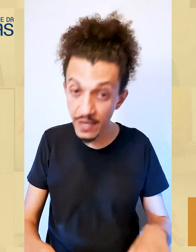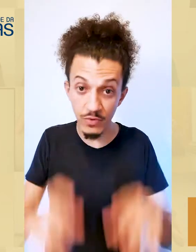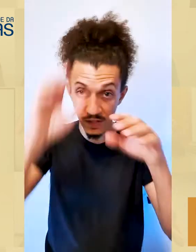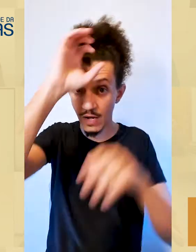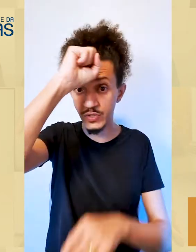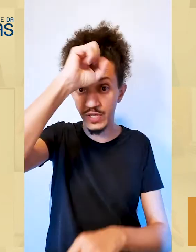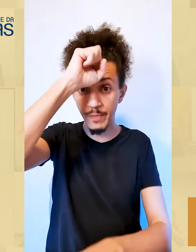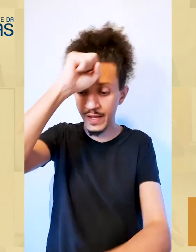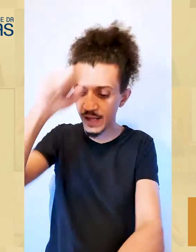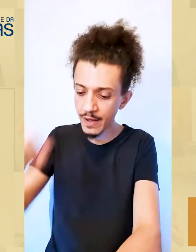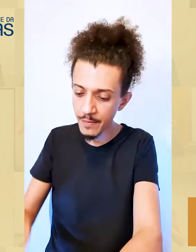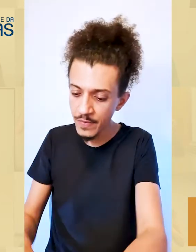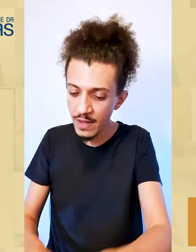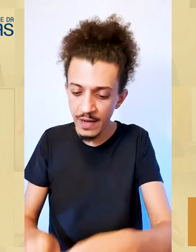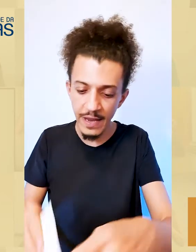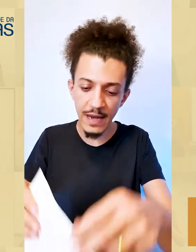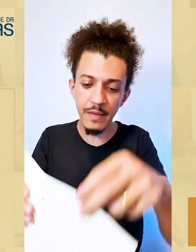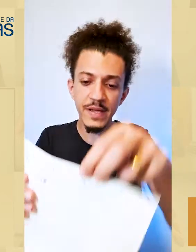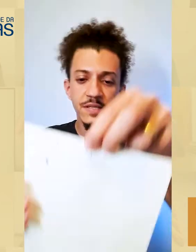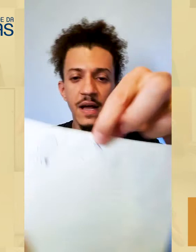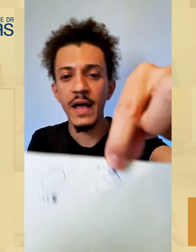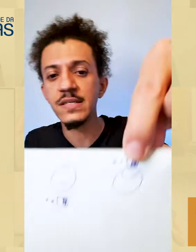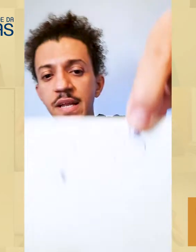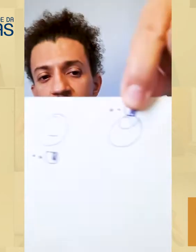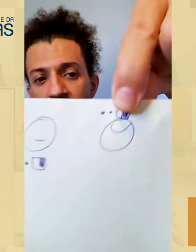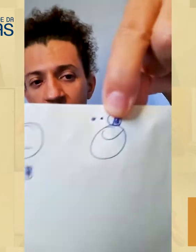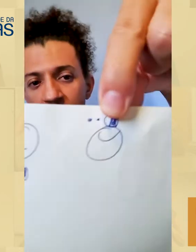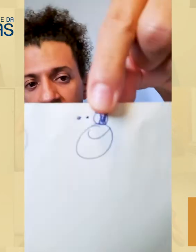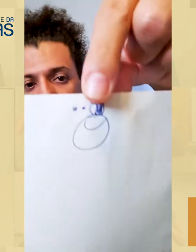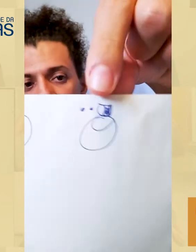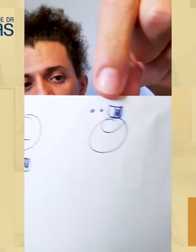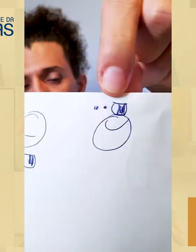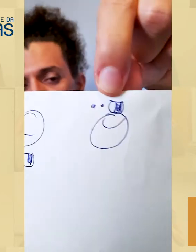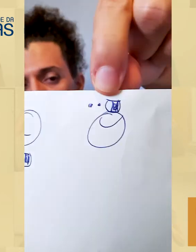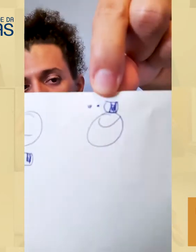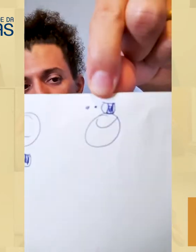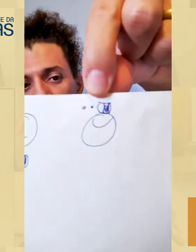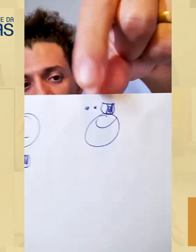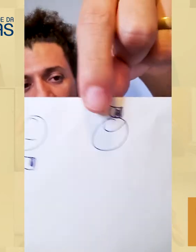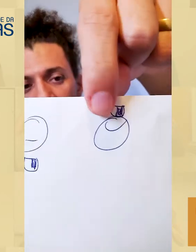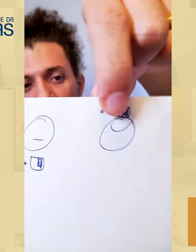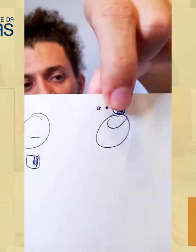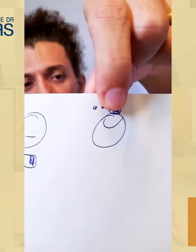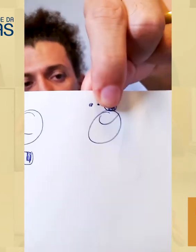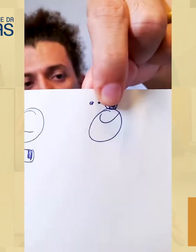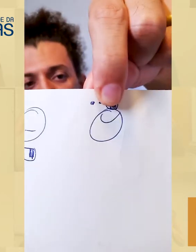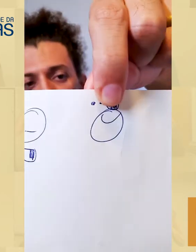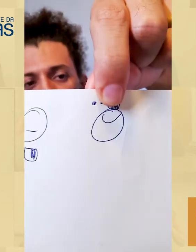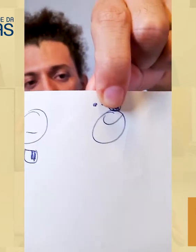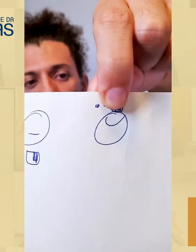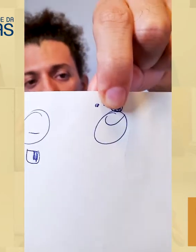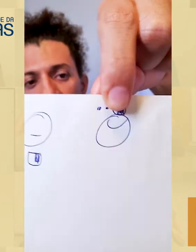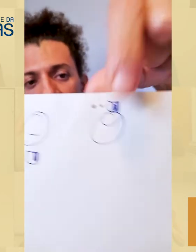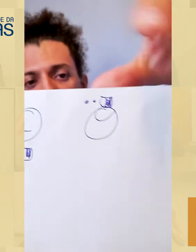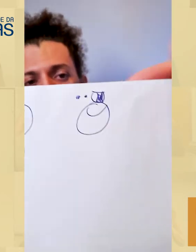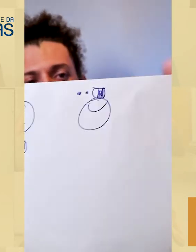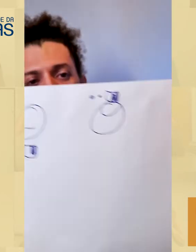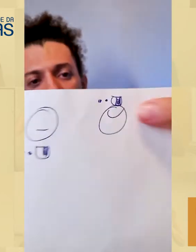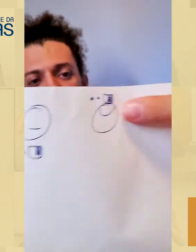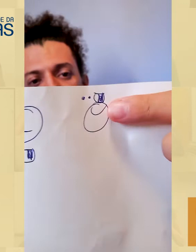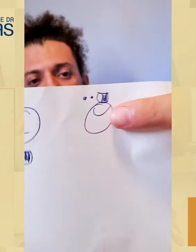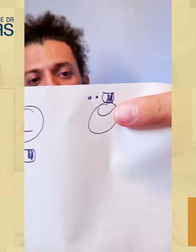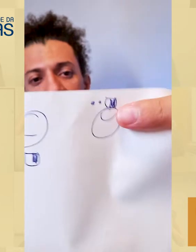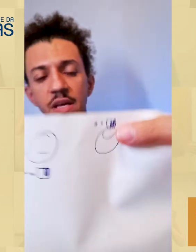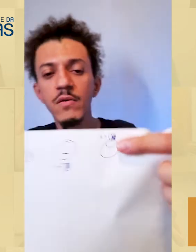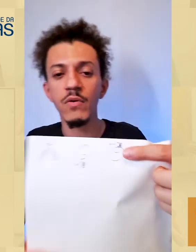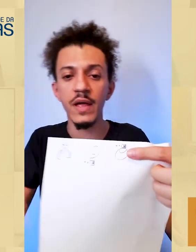tinha escrito o sinal de aprender na Libras escrita, que é escrito dessa forma aqui. Tem um círculo representando a cabeça.